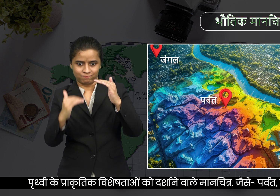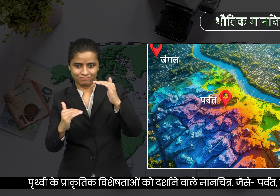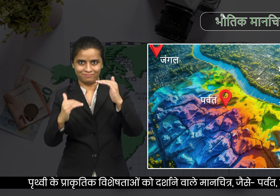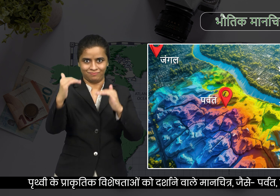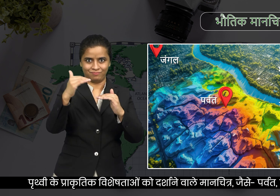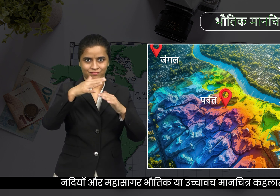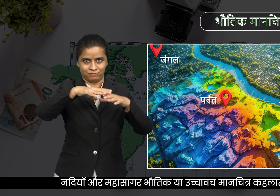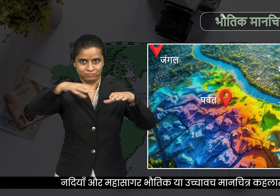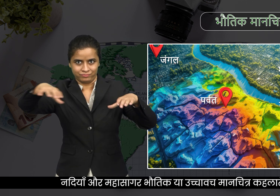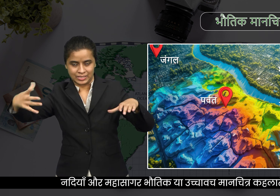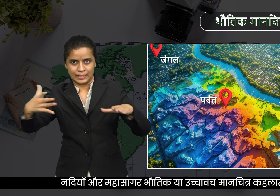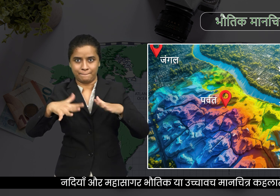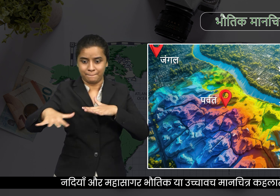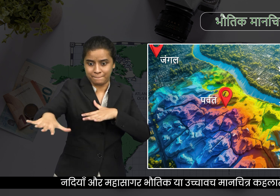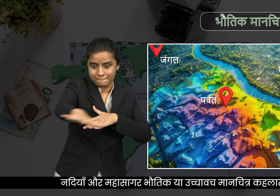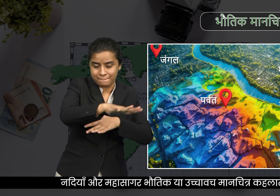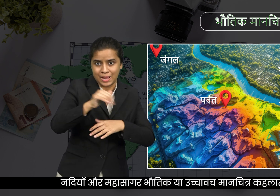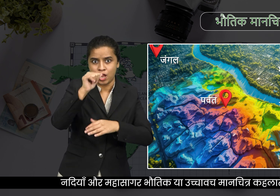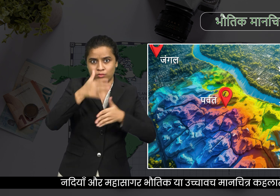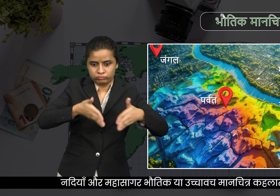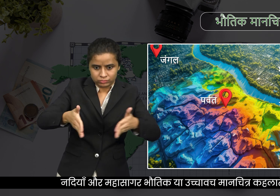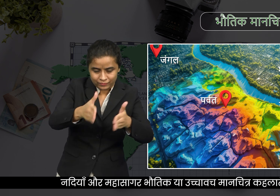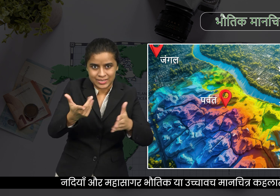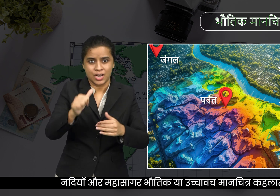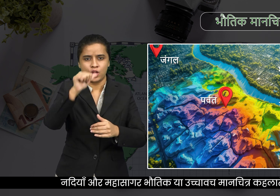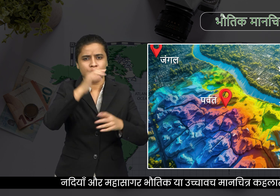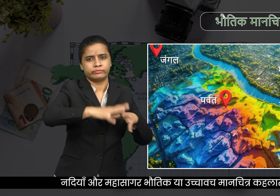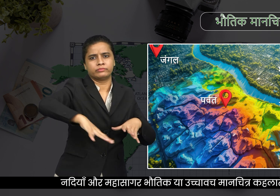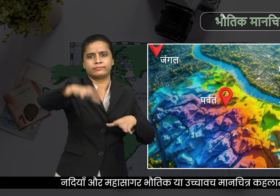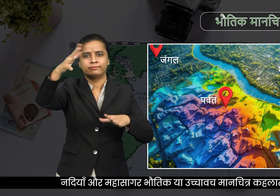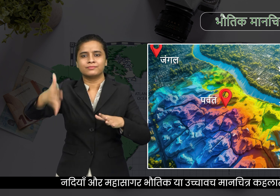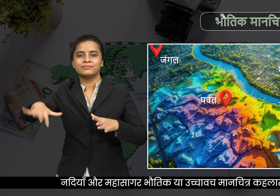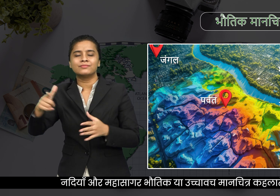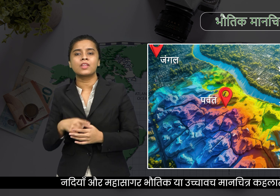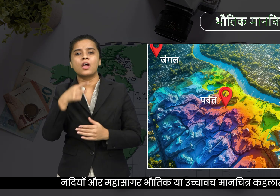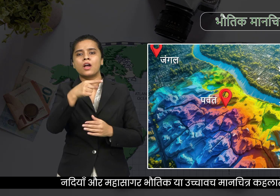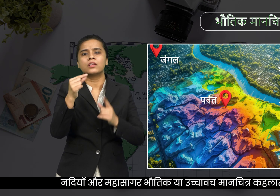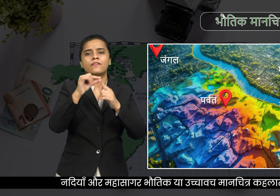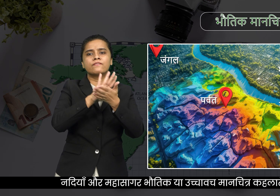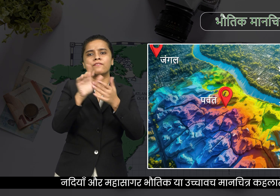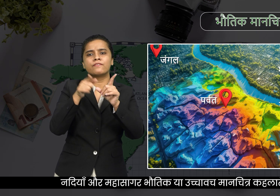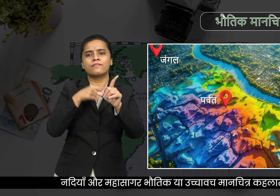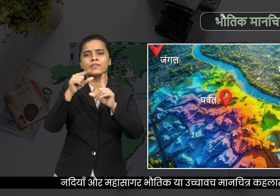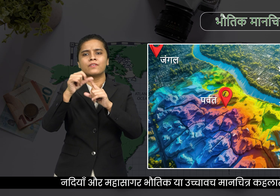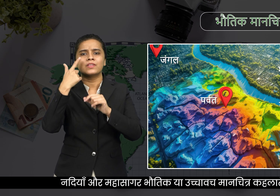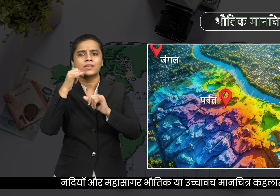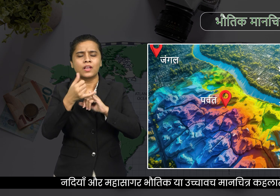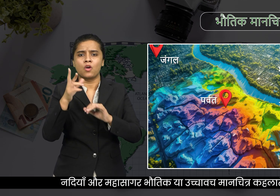मैदान, नदियां और महासागर भौतिक या उच्चावच मानचित्र कहलाते हैं।